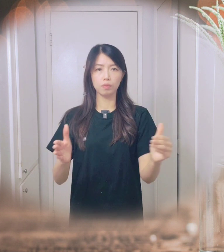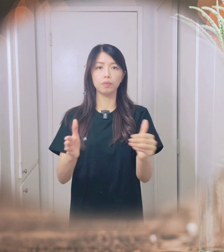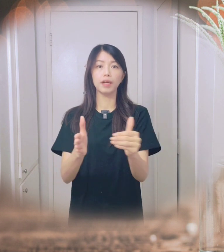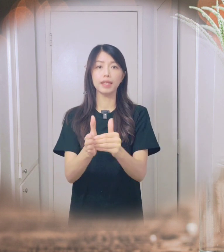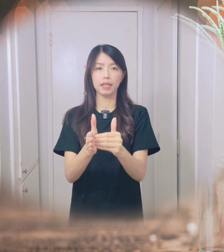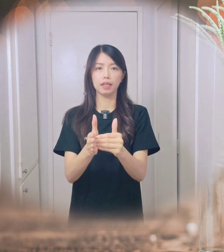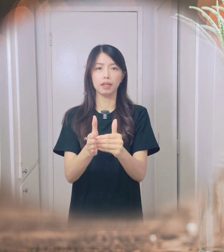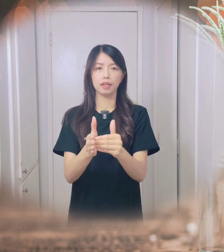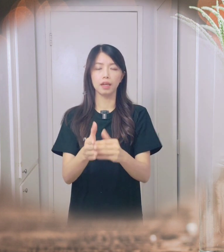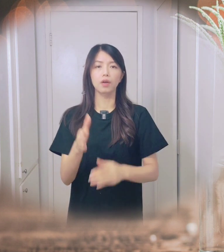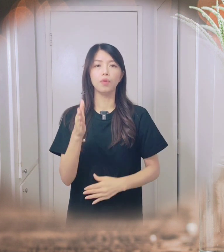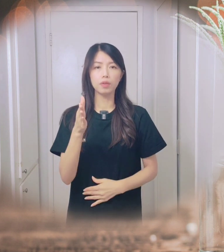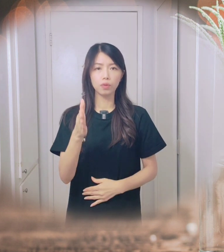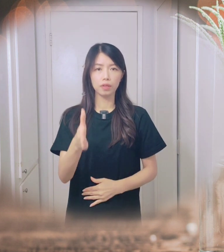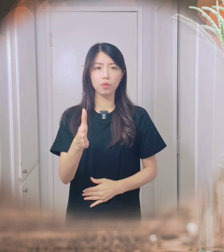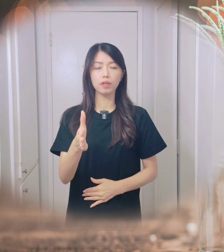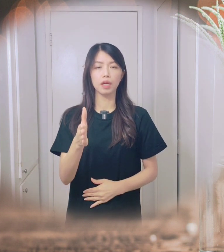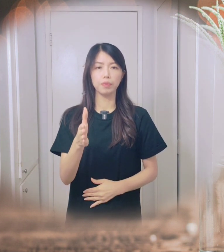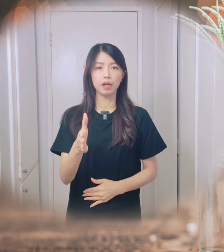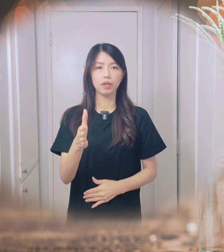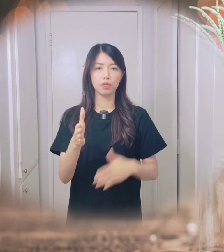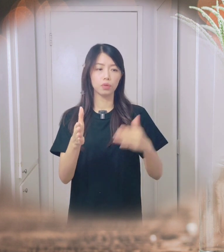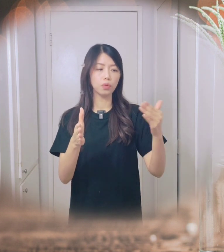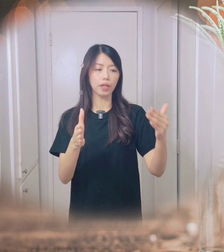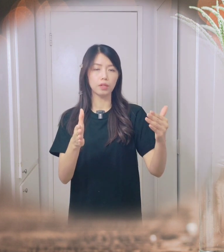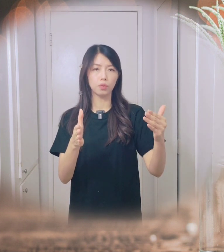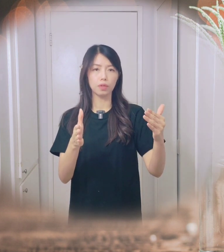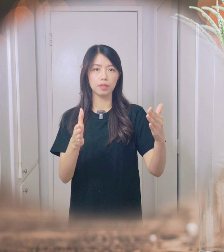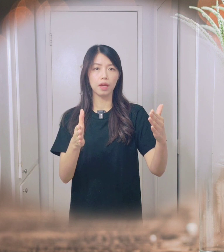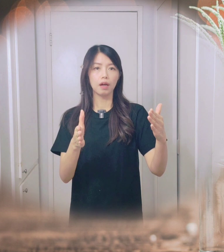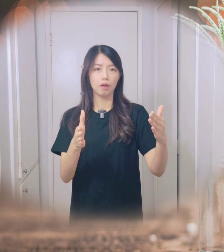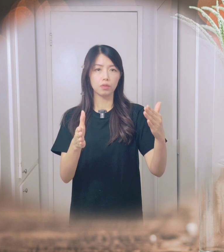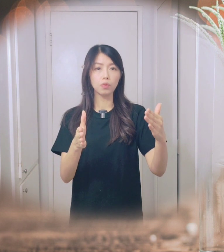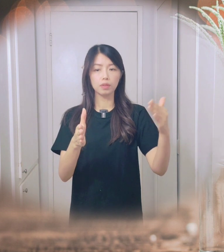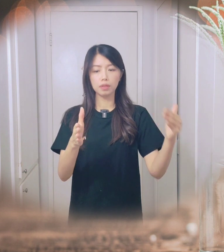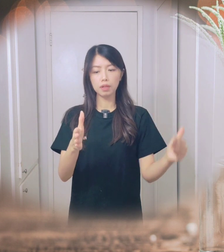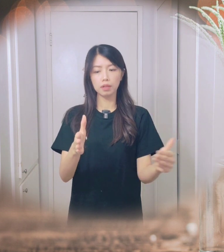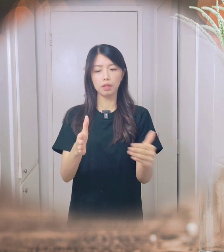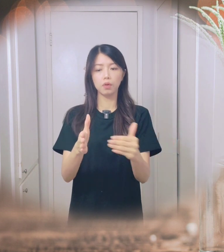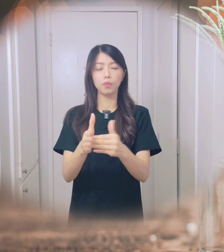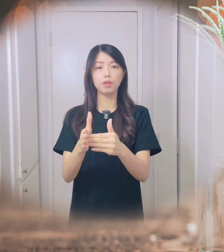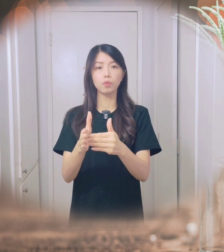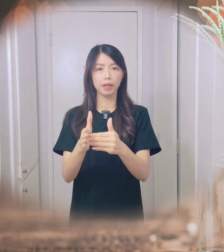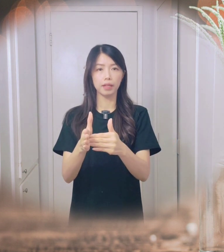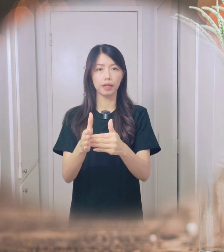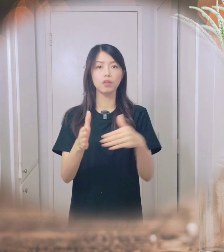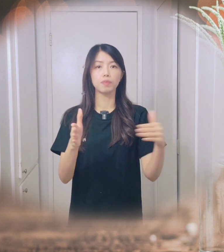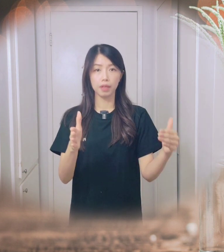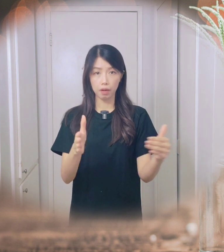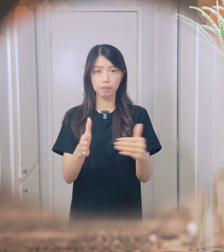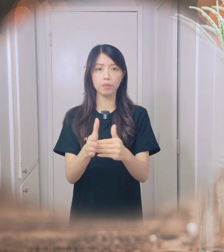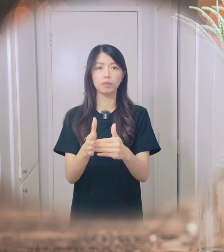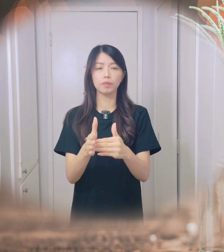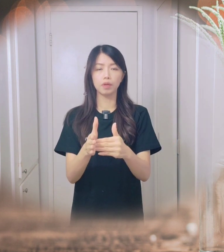호흡마저도 까지. 왼손은 손끝이 앞을 향하게 해주시고 다른 손은 손끝을 왼손 바닥에 닿게